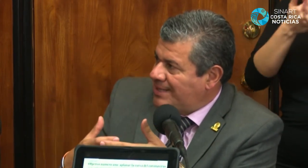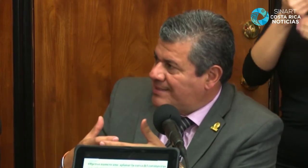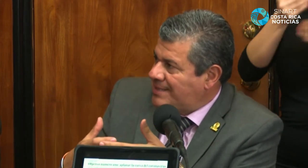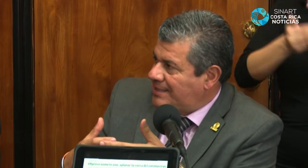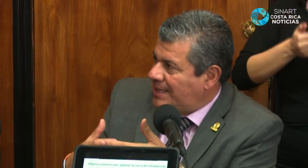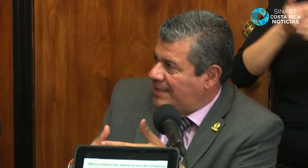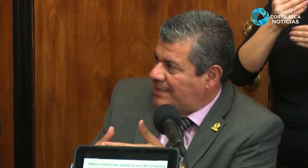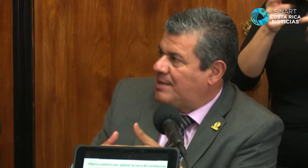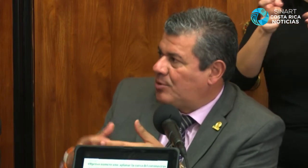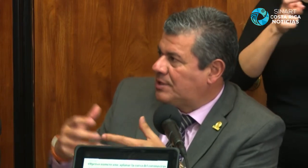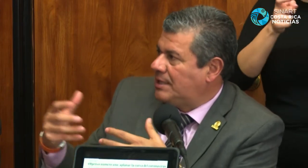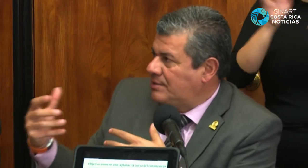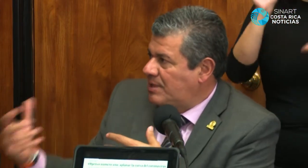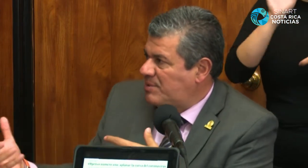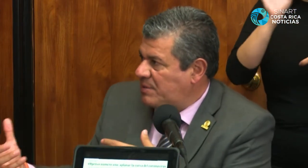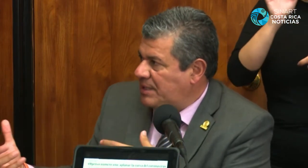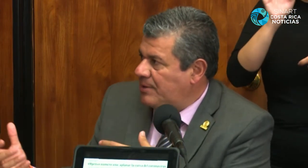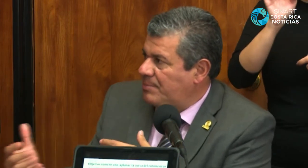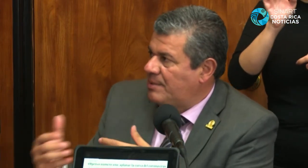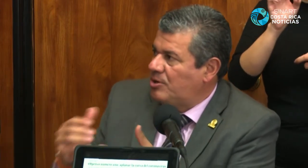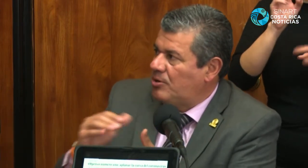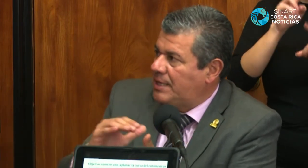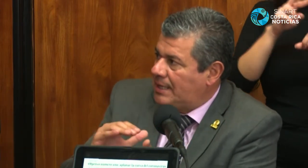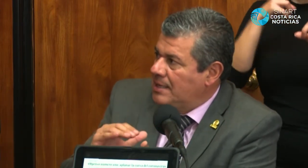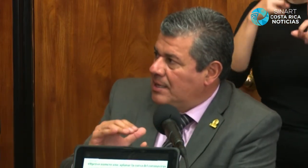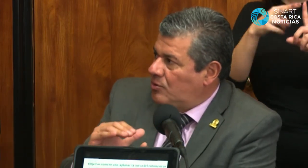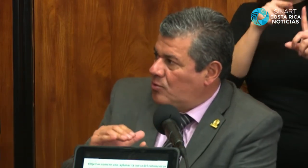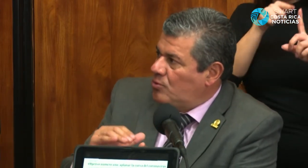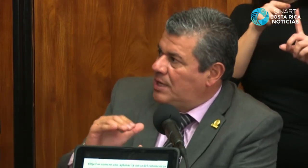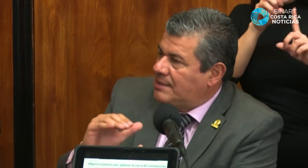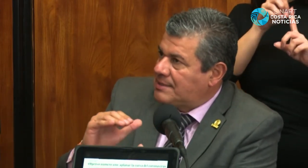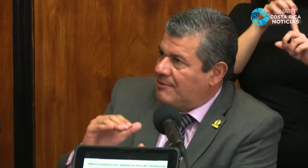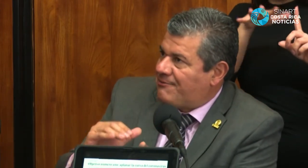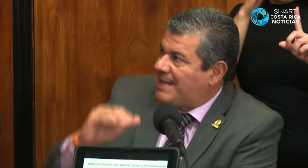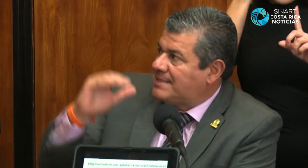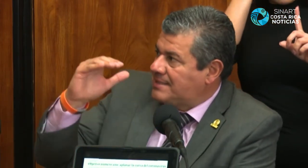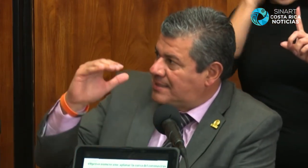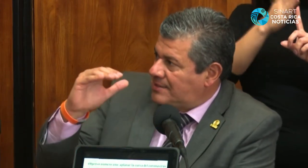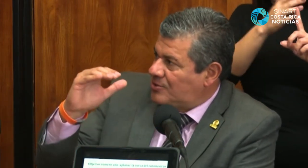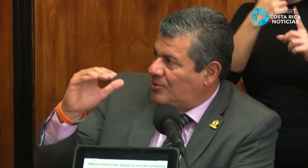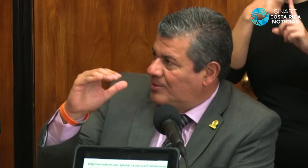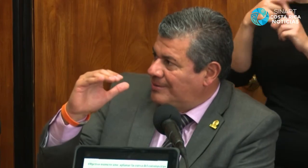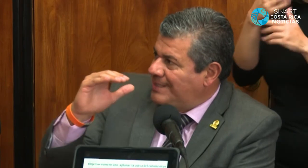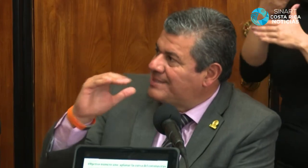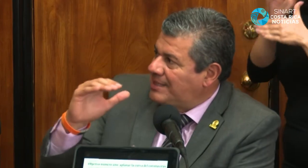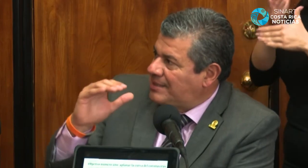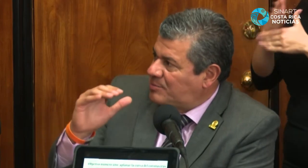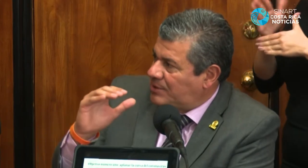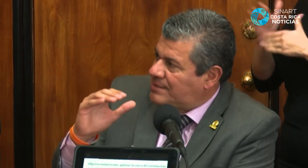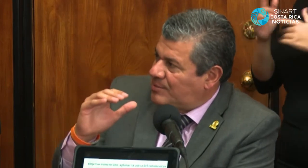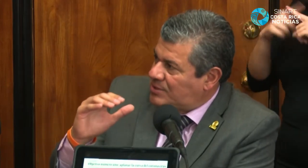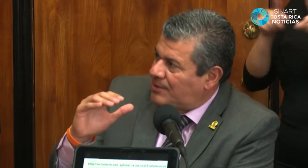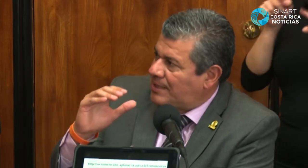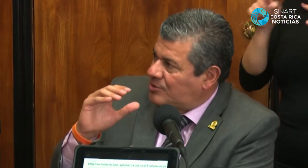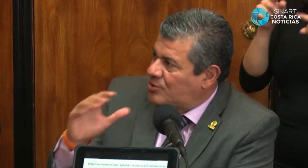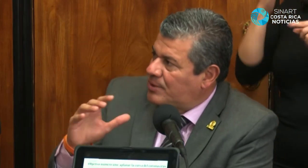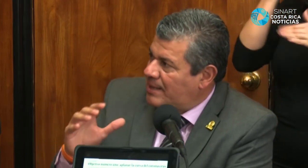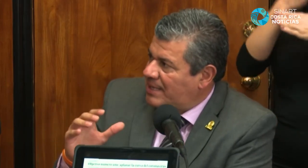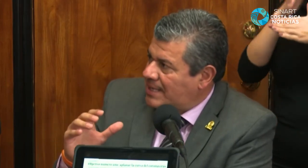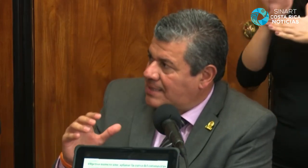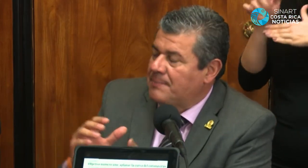una emergencia sanitaria que se aborda desde una perspectiva epidemiológica con unas fases que son distintas, porque ahí estamos